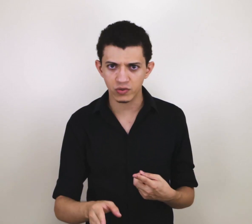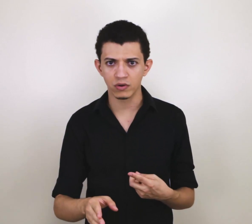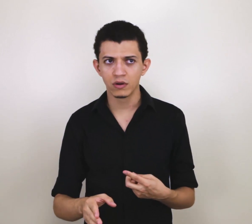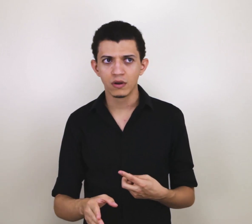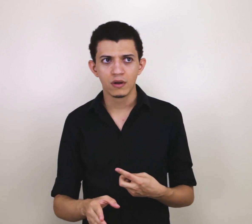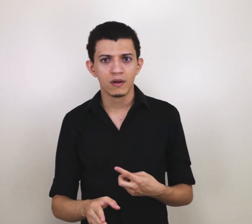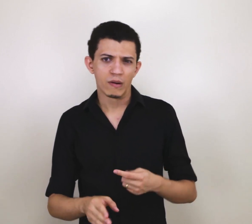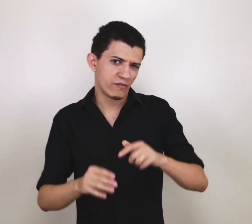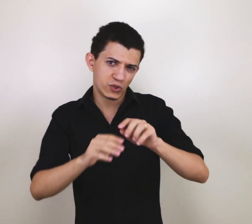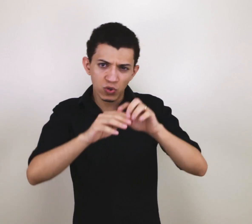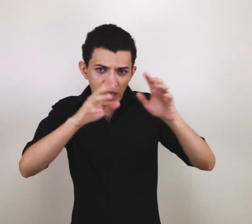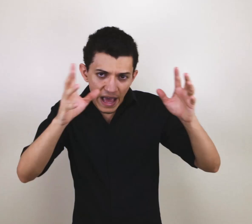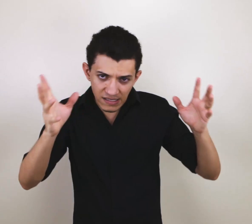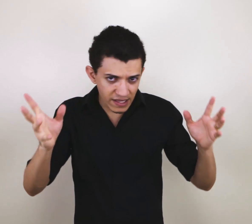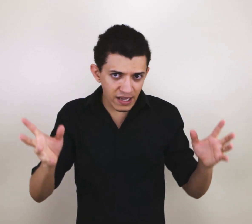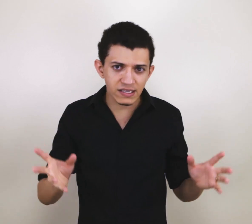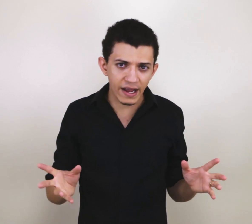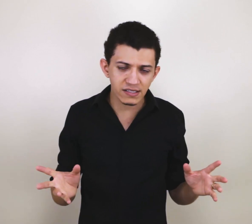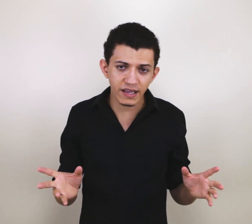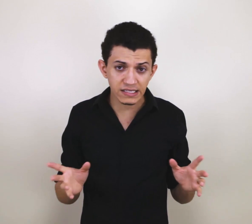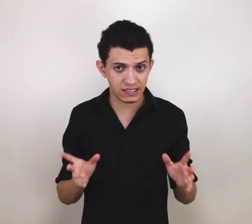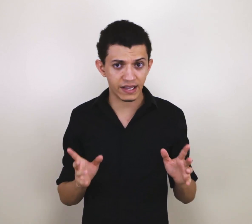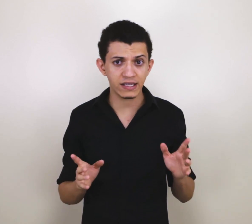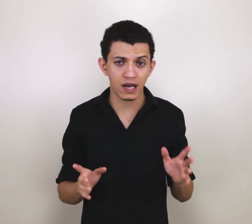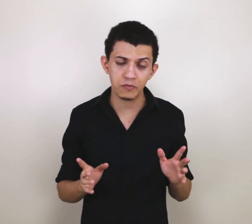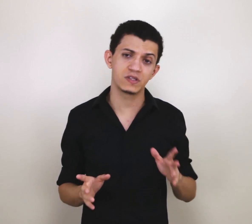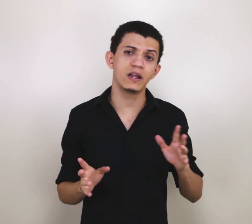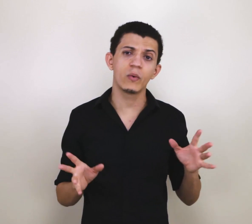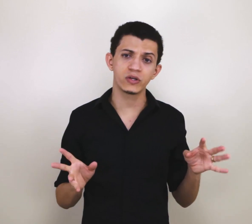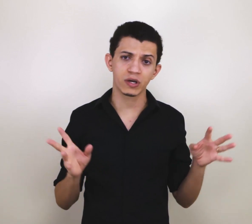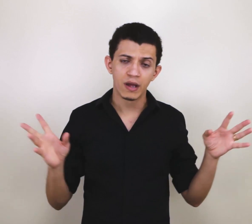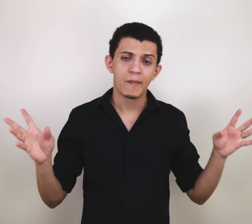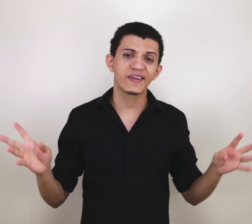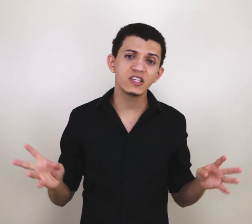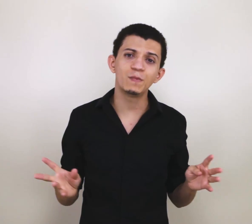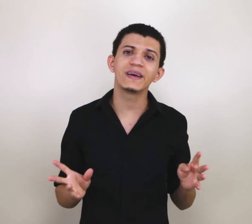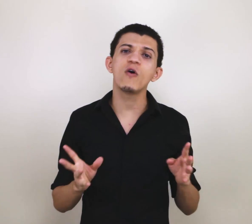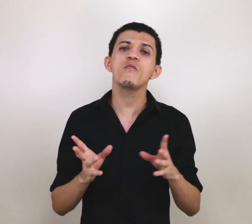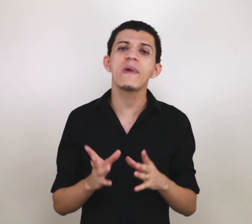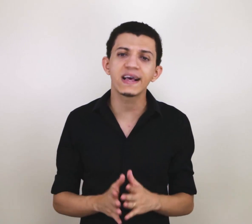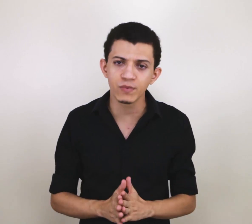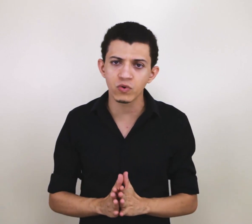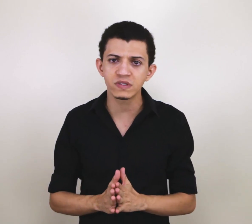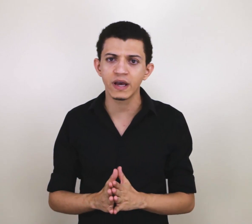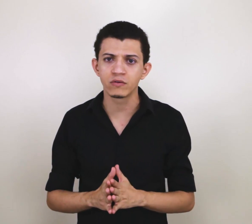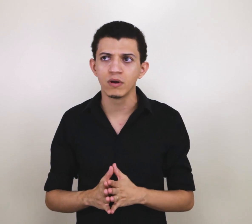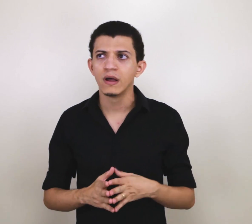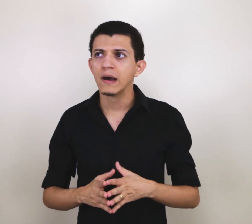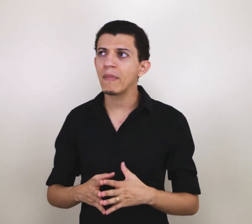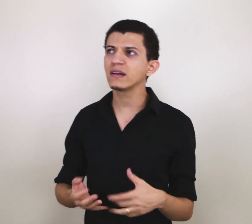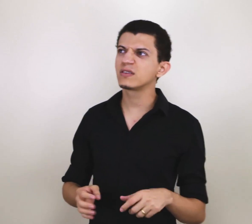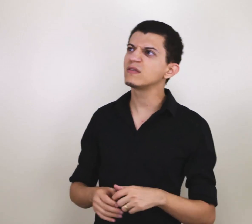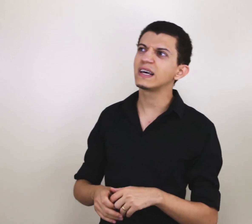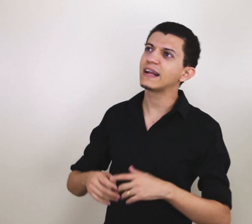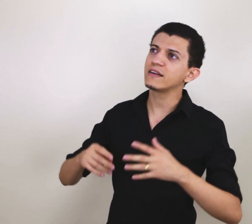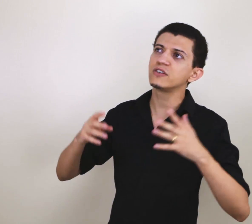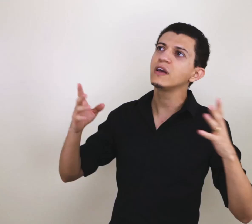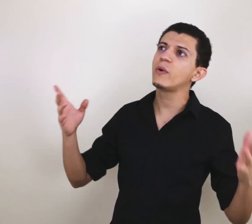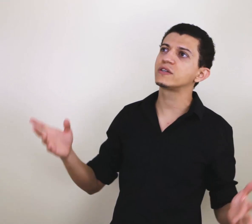morfológico. Juntei as três áreas aí, esses três ramos da linguística, para a gente explicar um mesmo conceito. Marcos, eu não sei nada de linguística, você